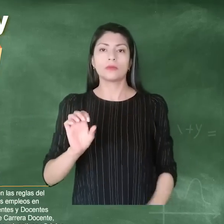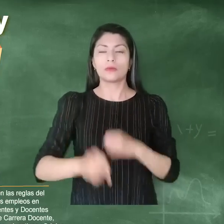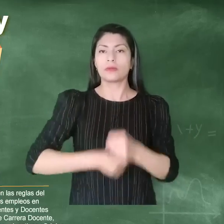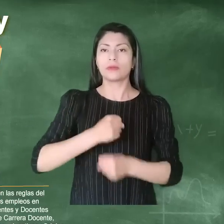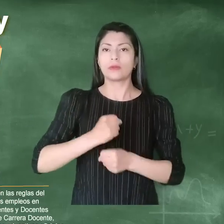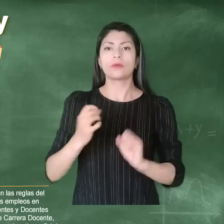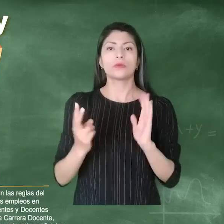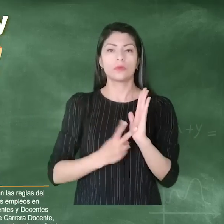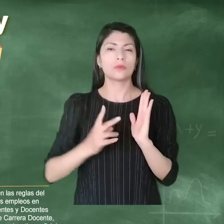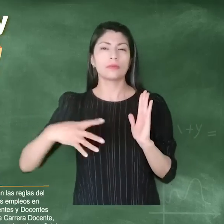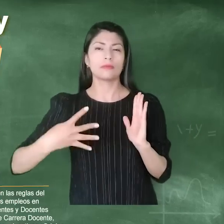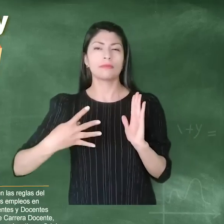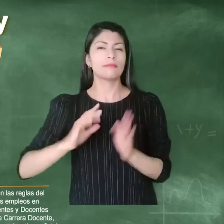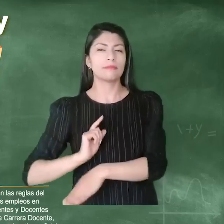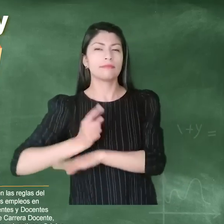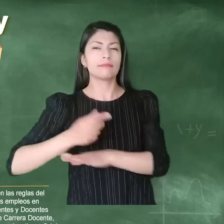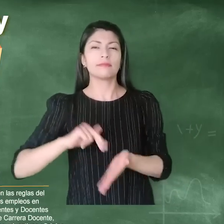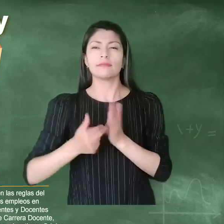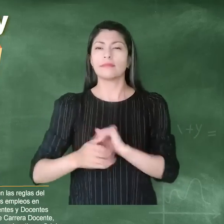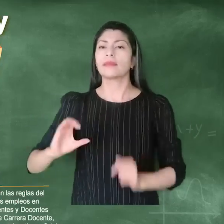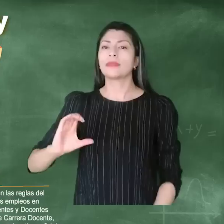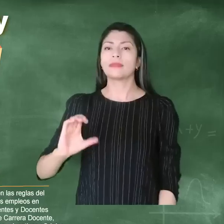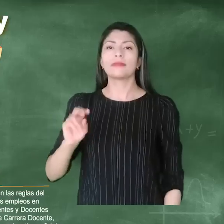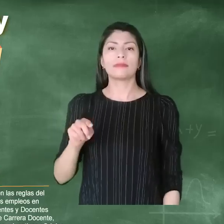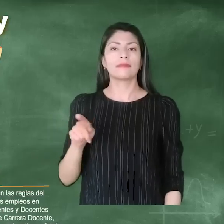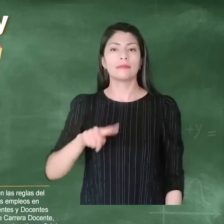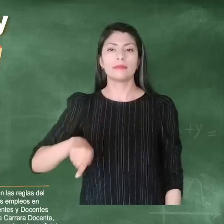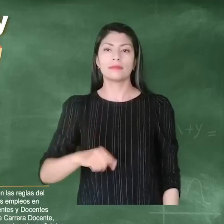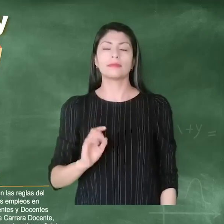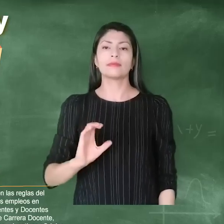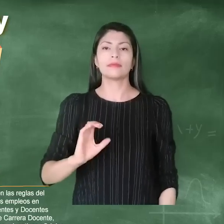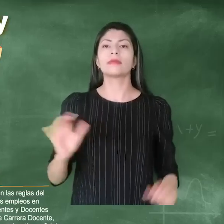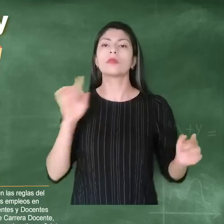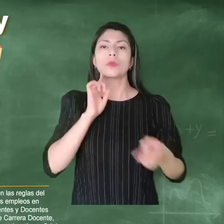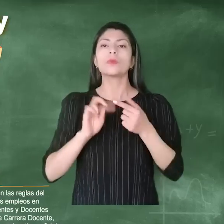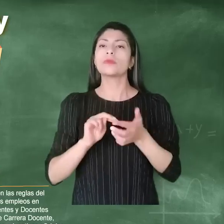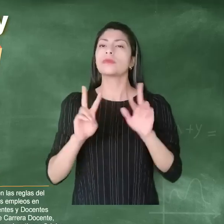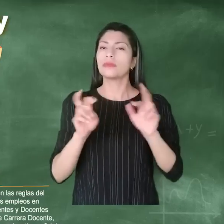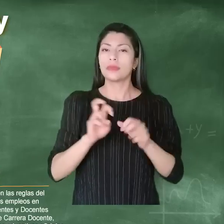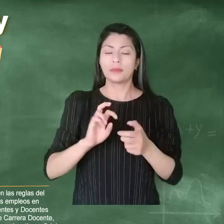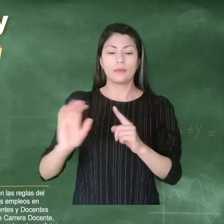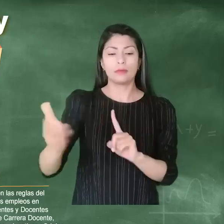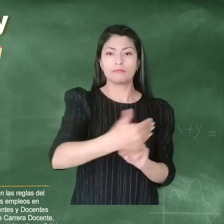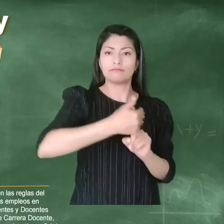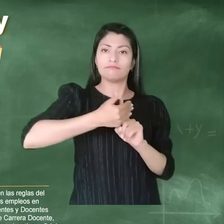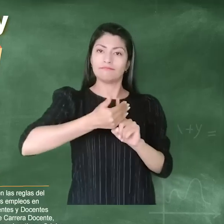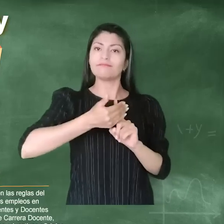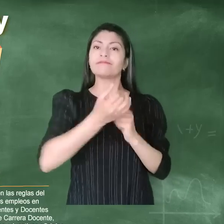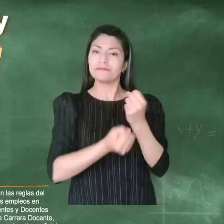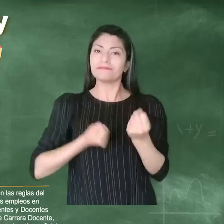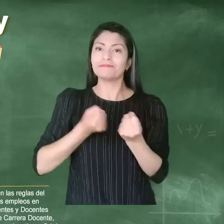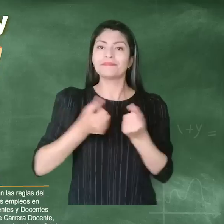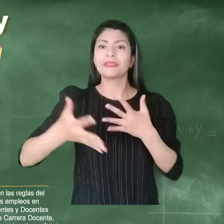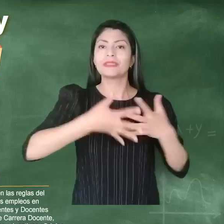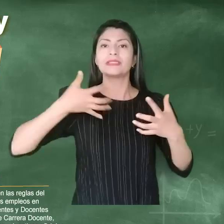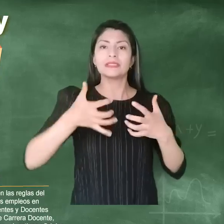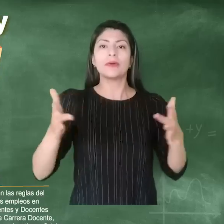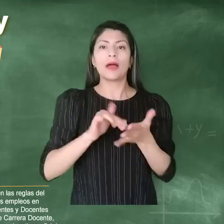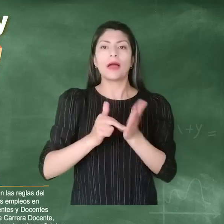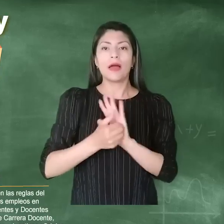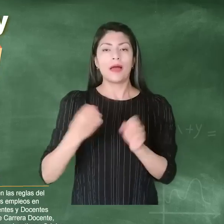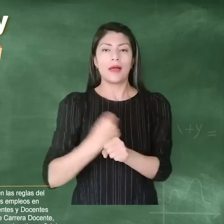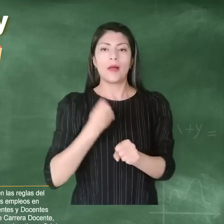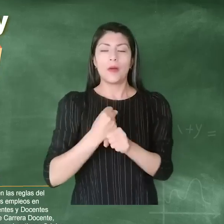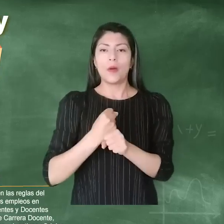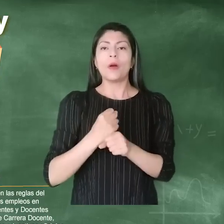7 de la Ley 909 de 2004 establece que la CNSC Es un órgano de garantía y protección del